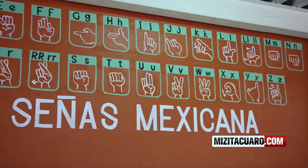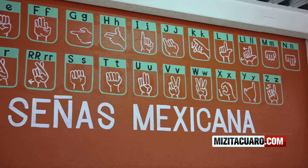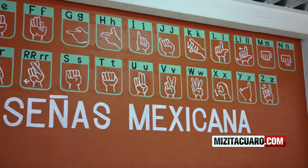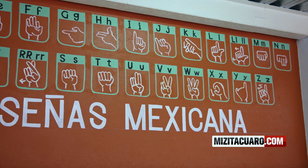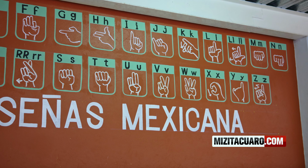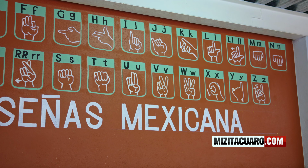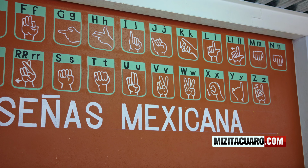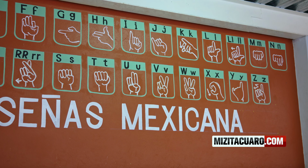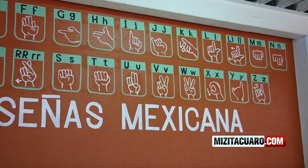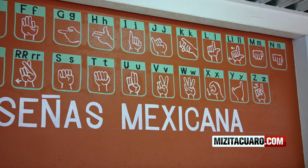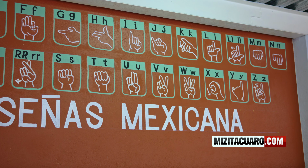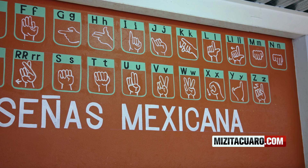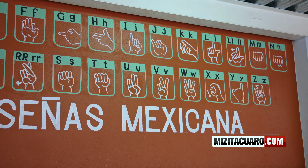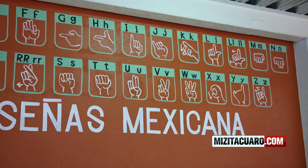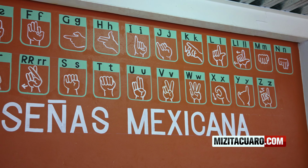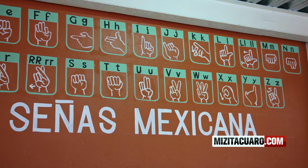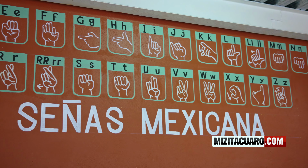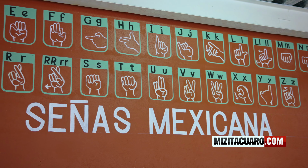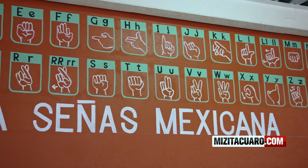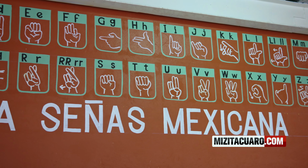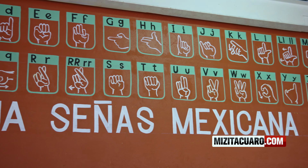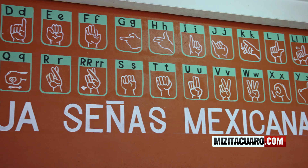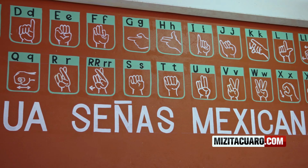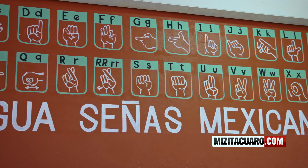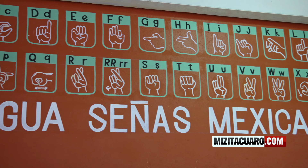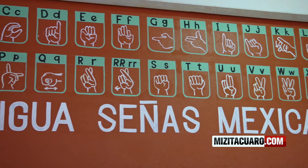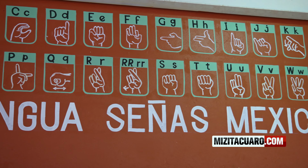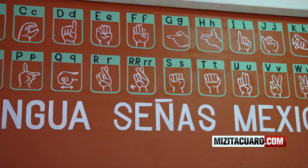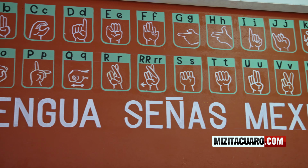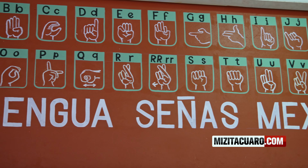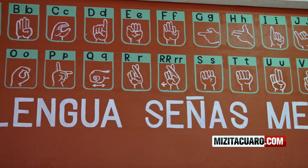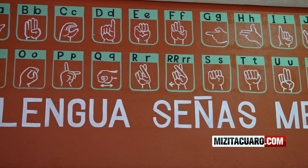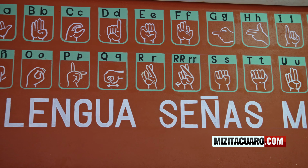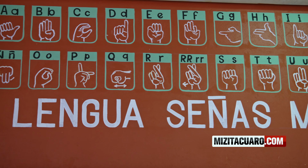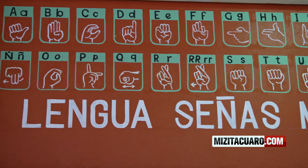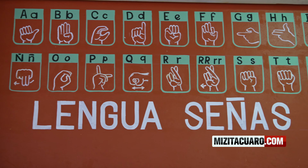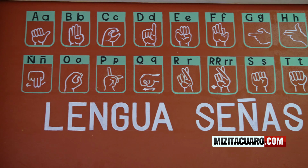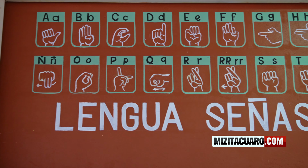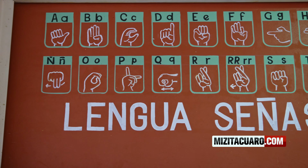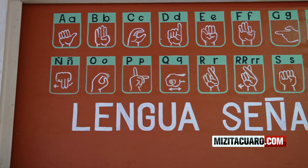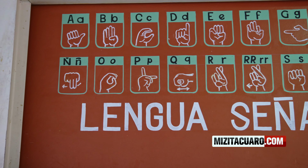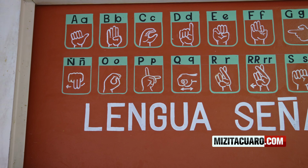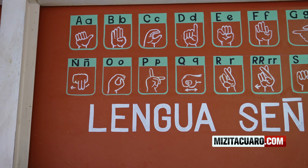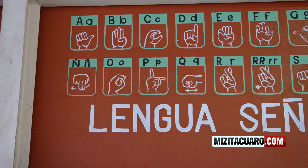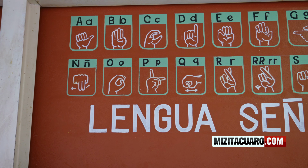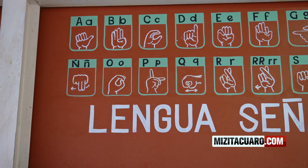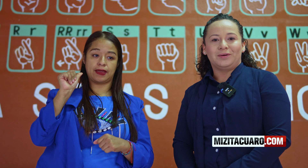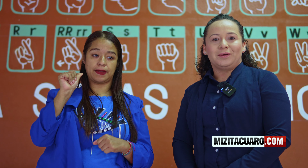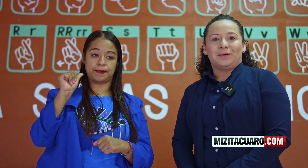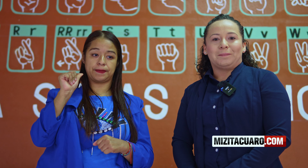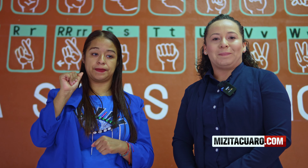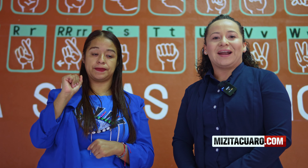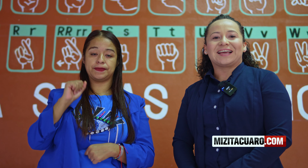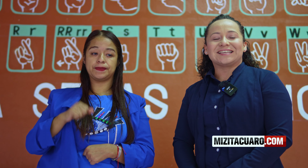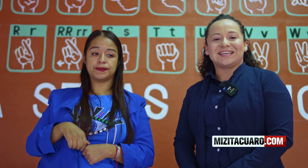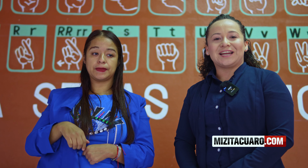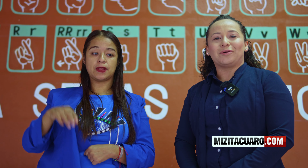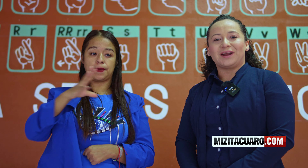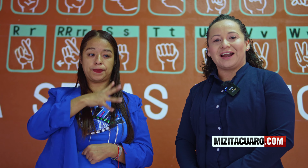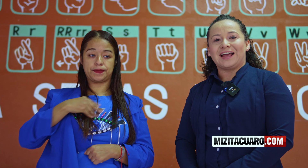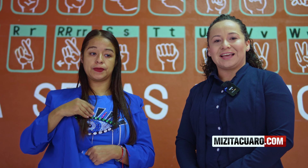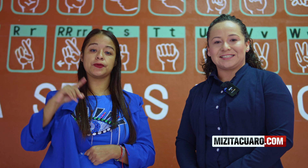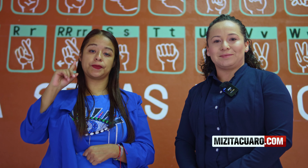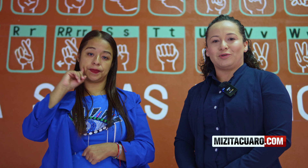ya que su hija Dana es una alumna sorda que está en esta escuela. Y bueno, el día de hoy nosotros vinimos a hacer el acompañamiento para que